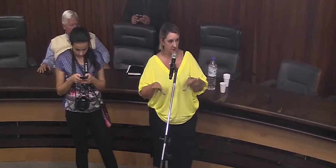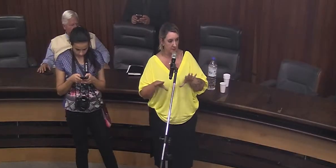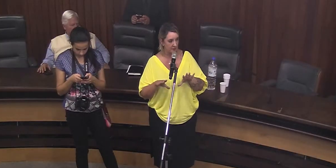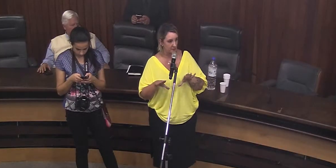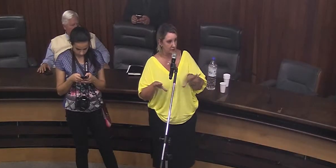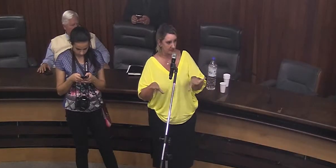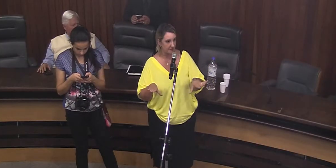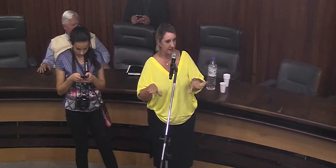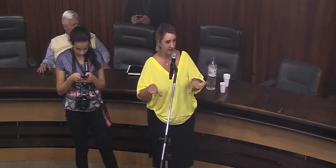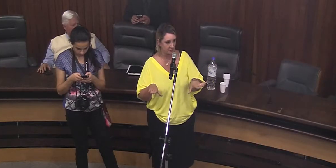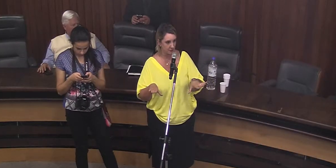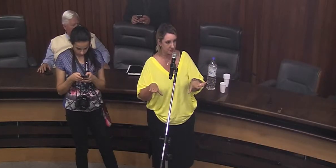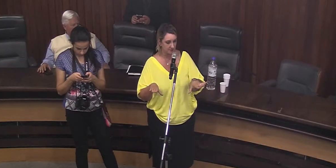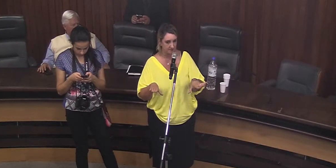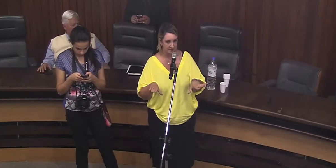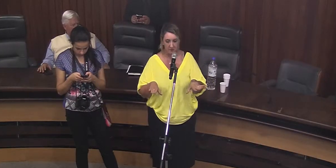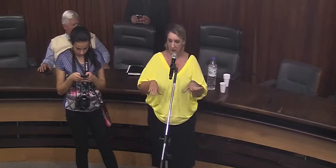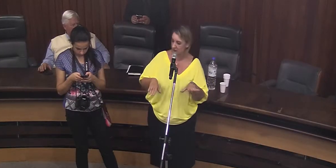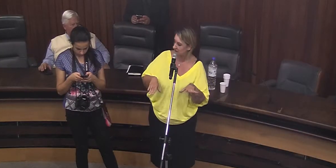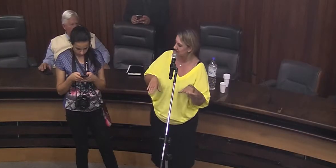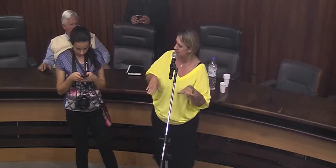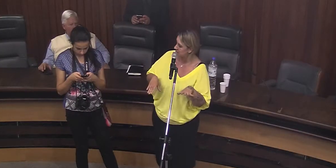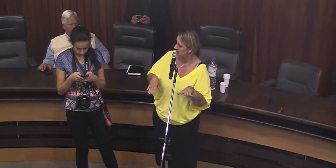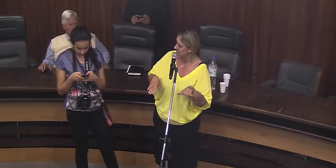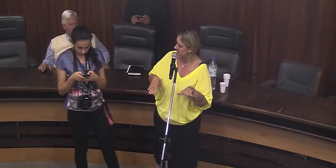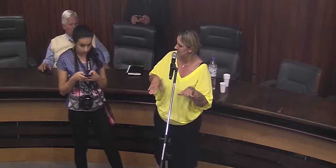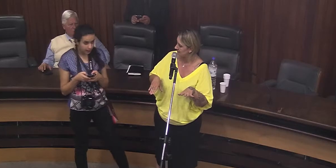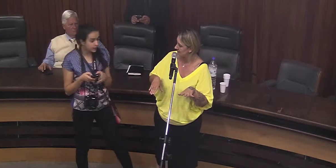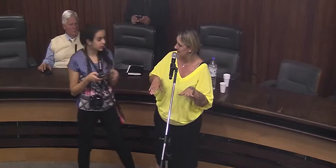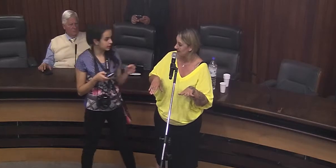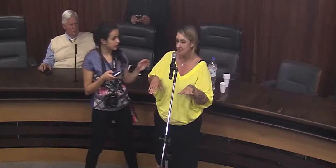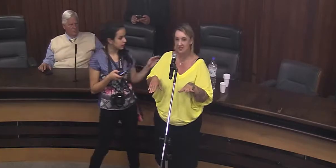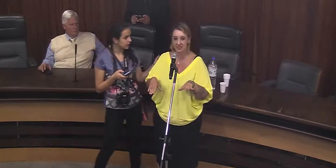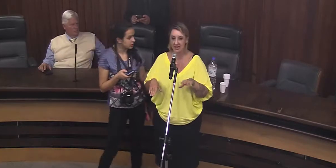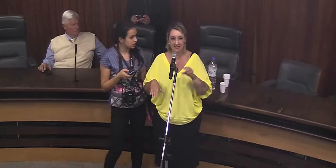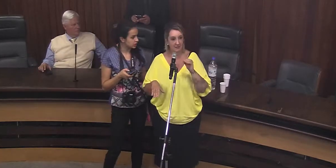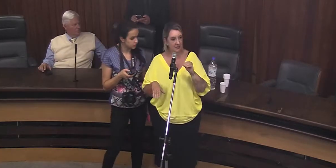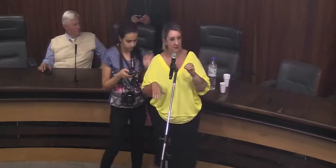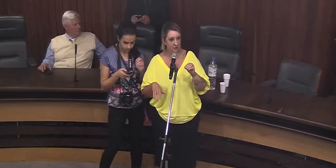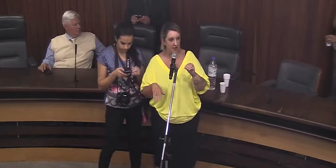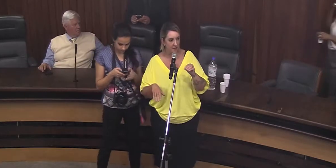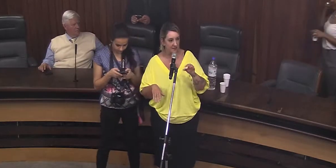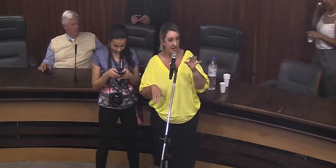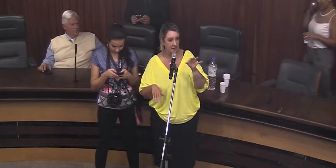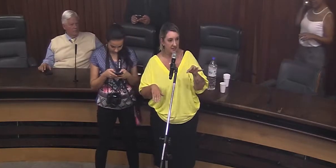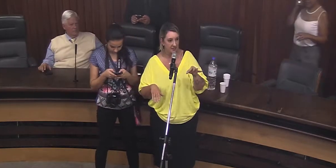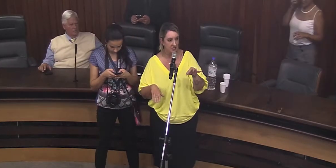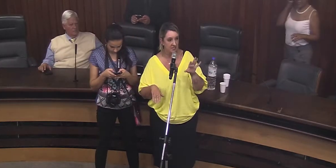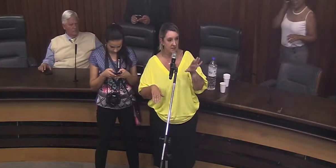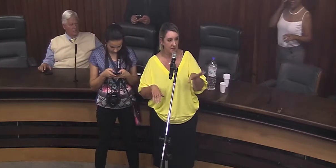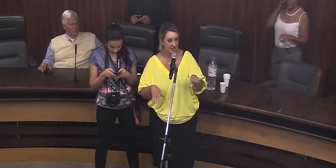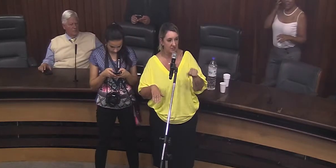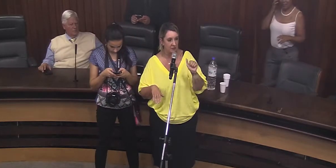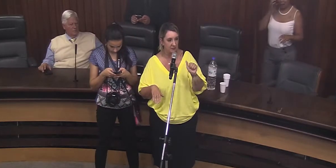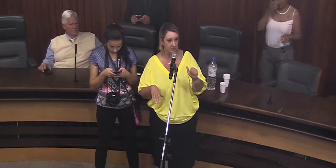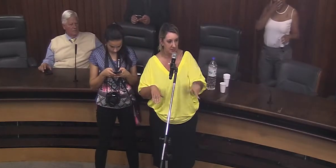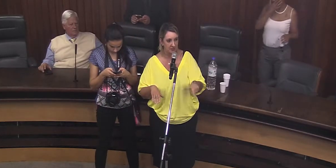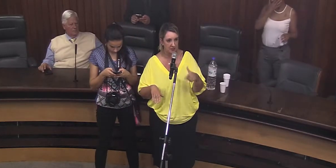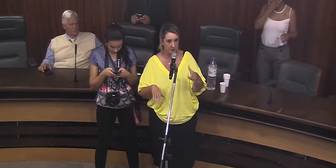super fotografados. Quando que está no... Gente, essa menina é muito rápida. Amanhã, já na página do deputado